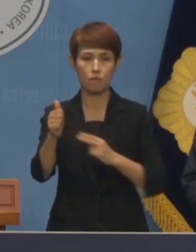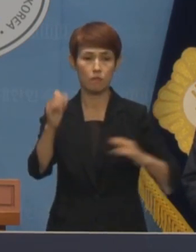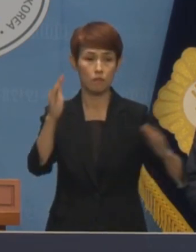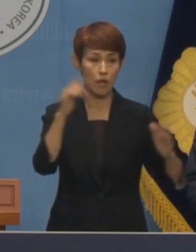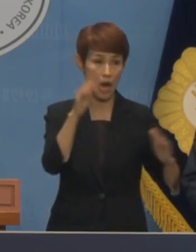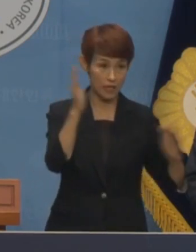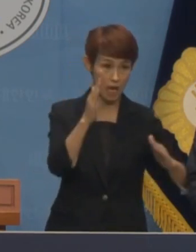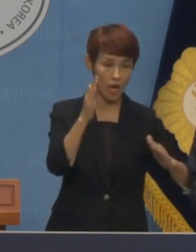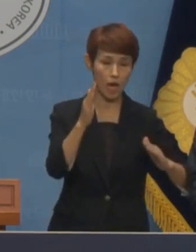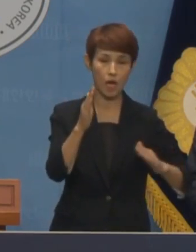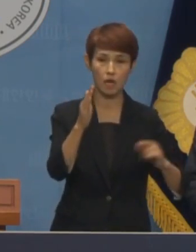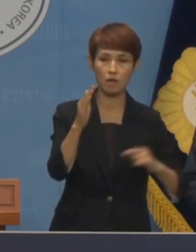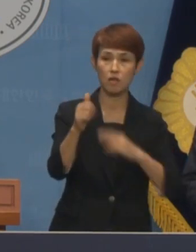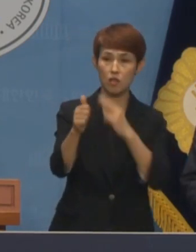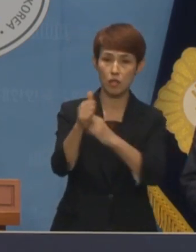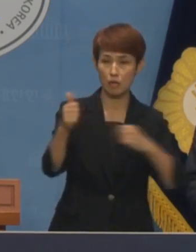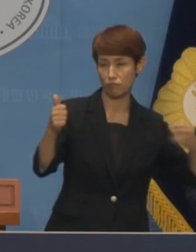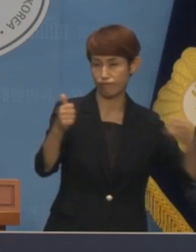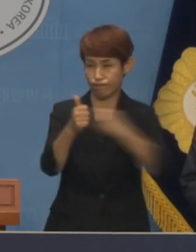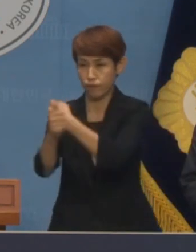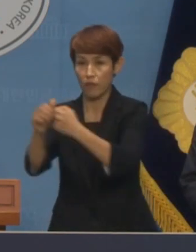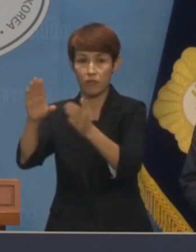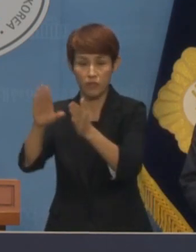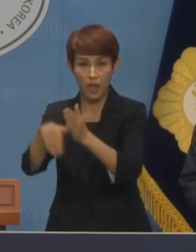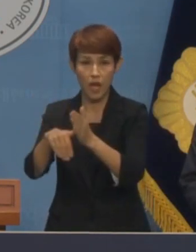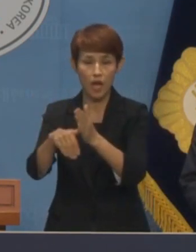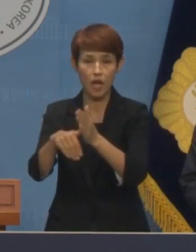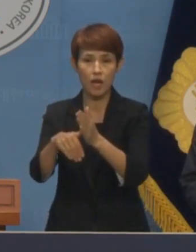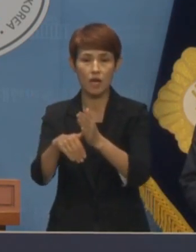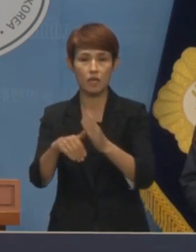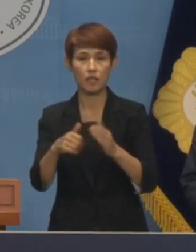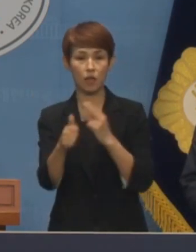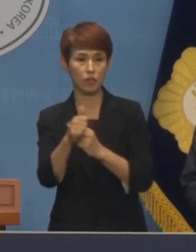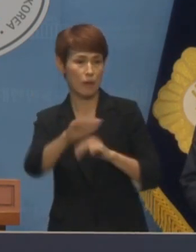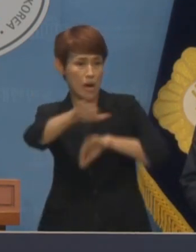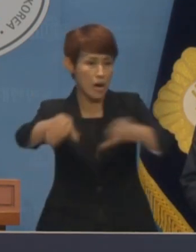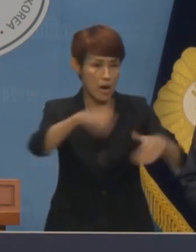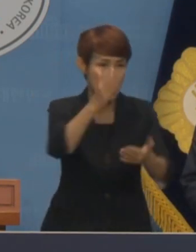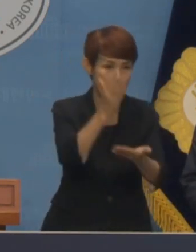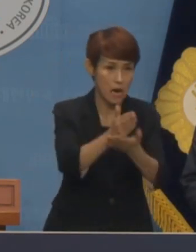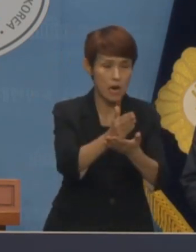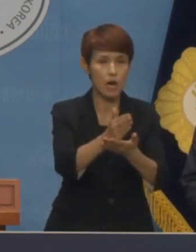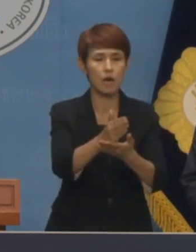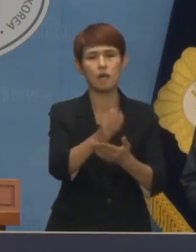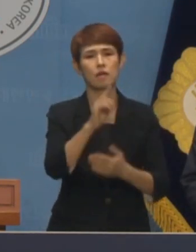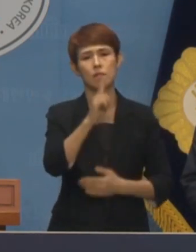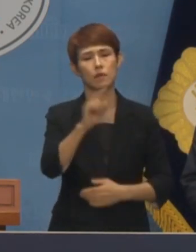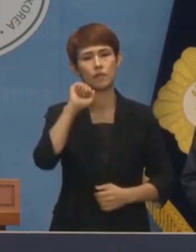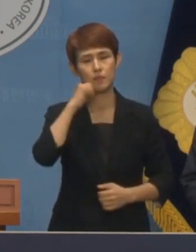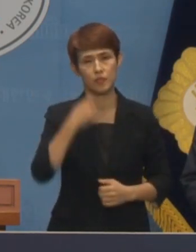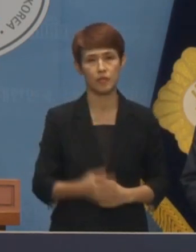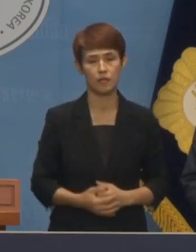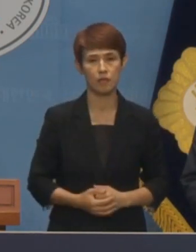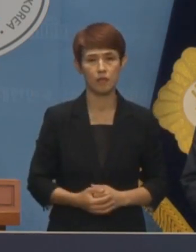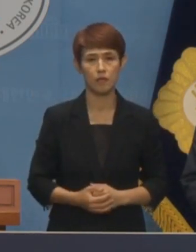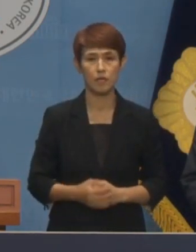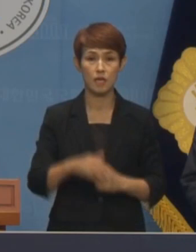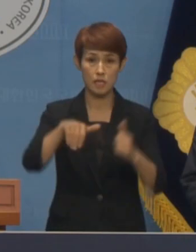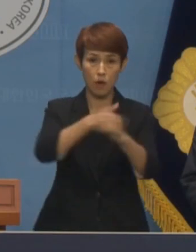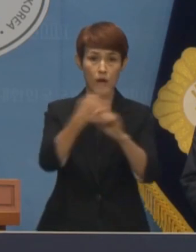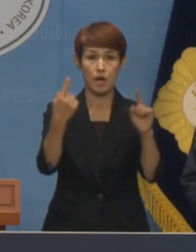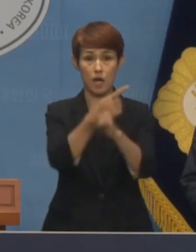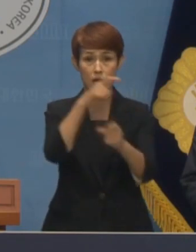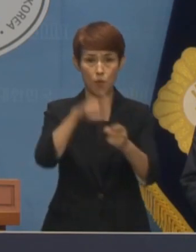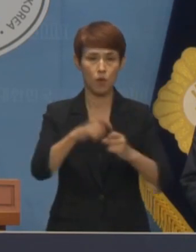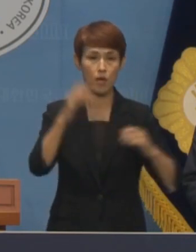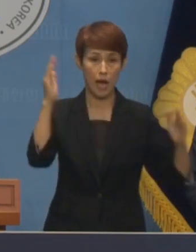교사에게 폭력을 사용하는 등의 상황에도 교사가 개입하여 말리거나 방어하기 어려운 상황입니다. 이를 개선하고자